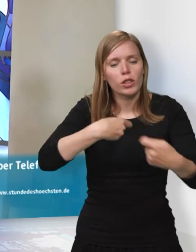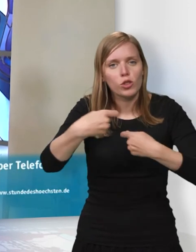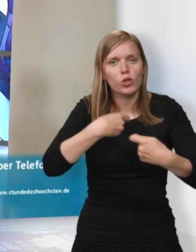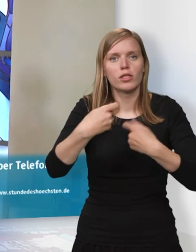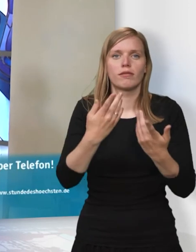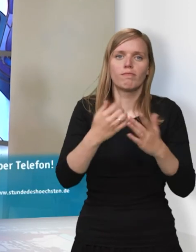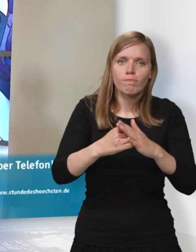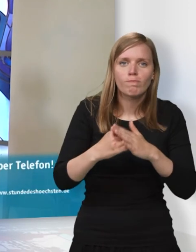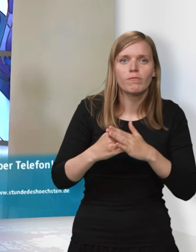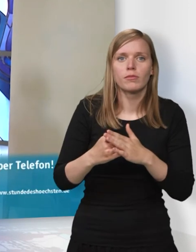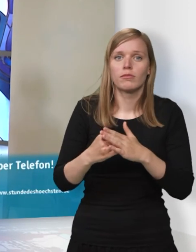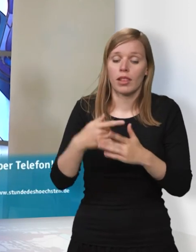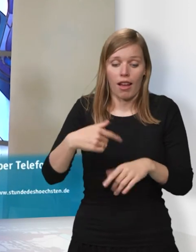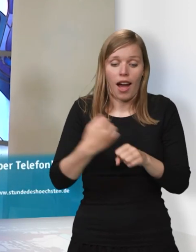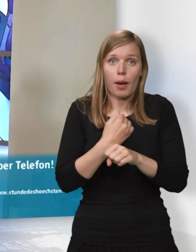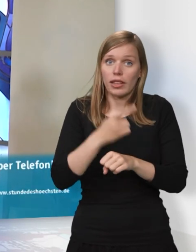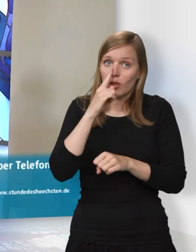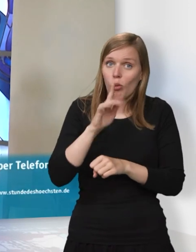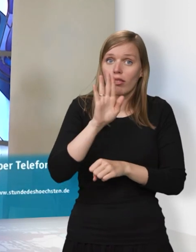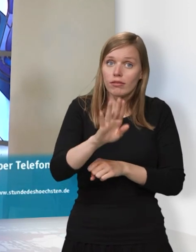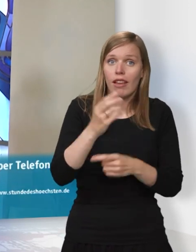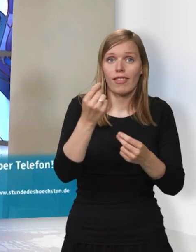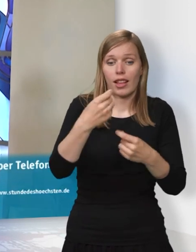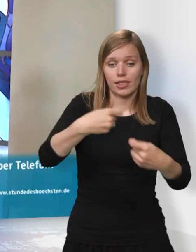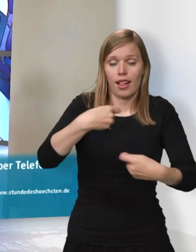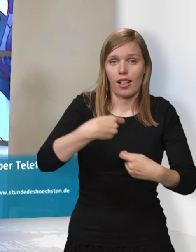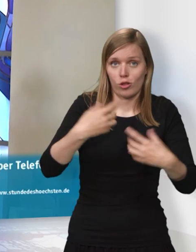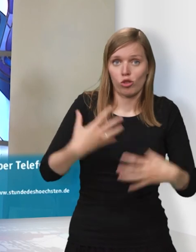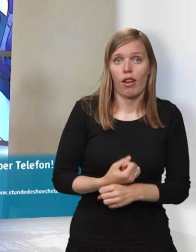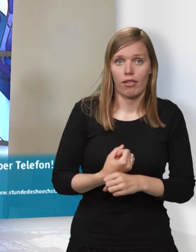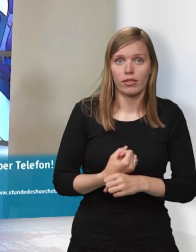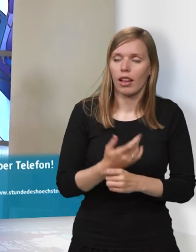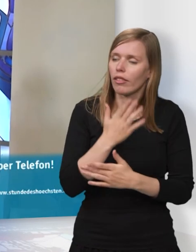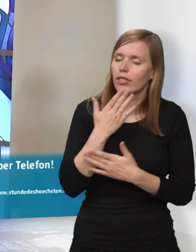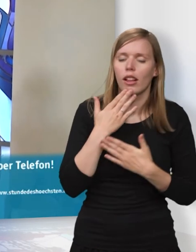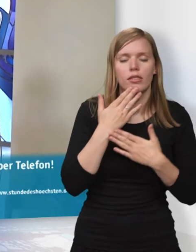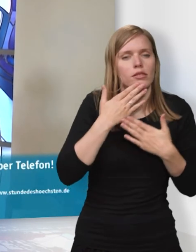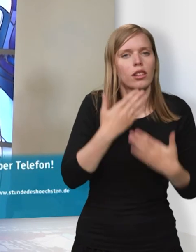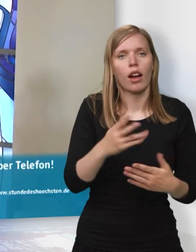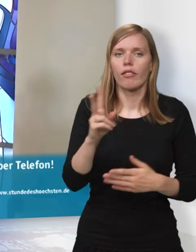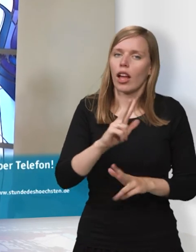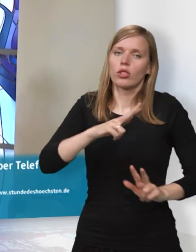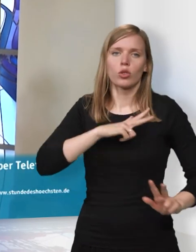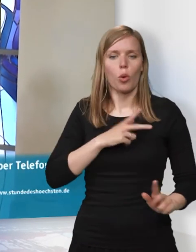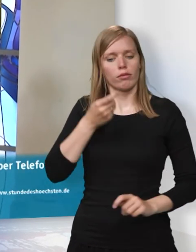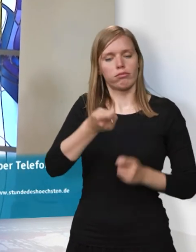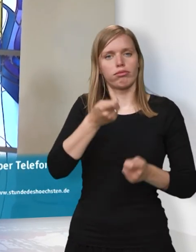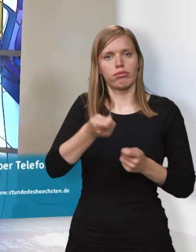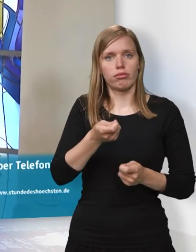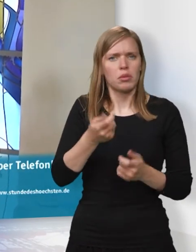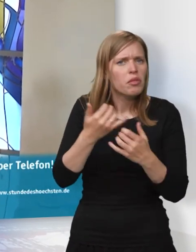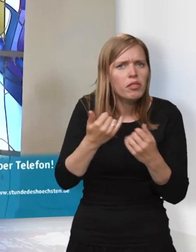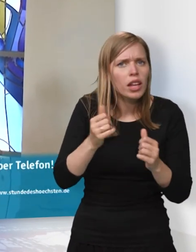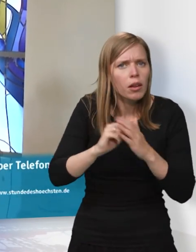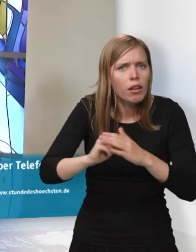Arbeit. Wir schaffen es nur mit Ihren finanziellen Hilfen. Ganz, ganz herzlichen Dank für alle treue Unterstützung. Wie Sie uns helfen